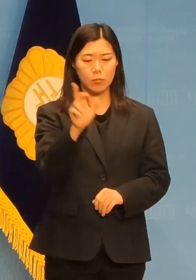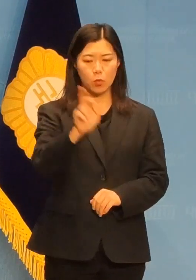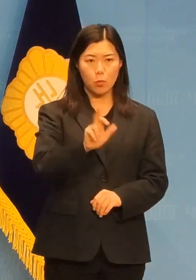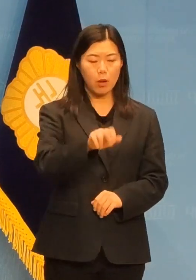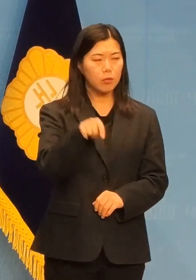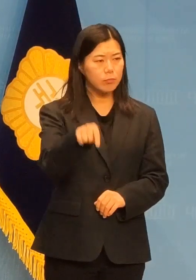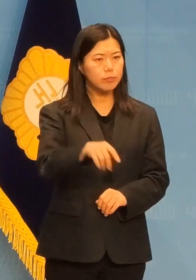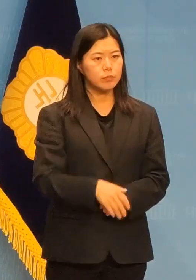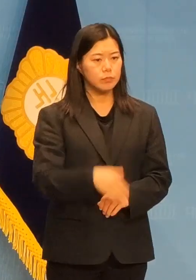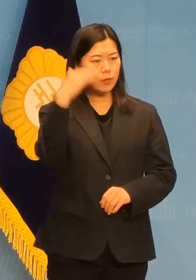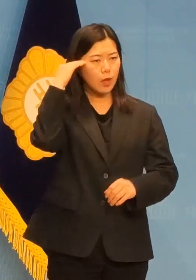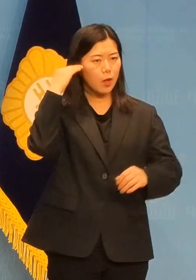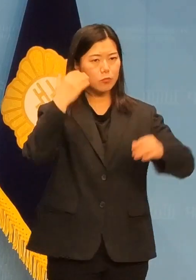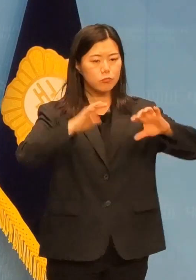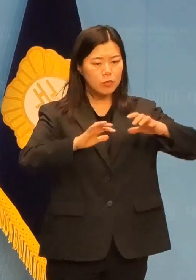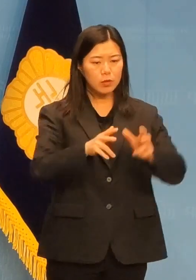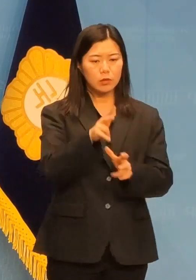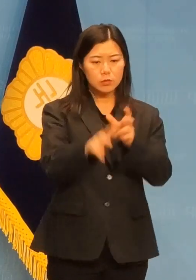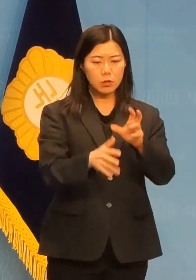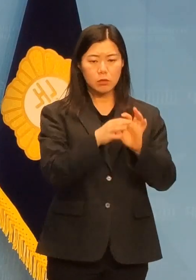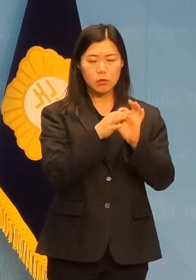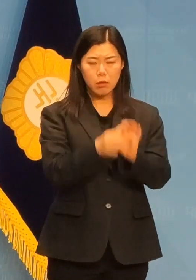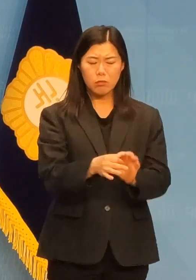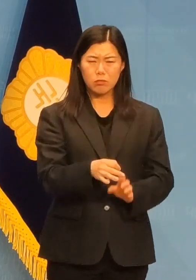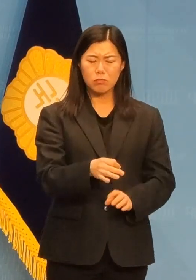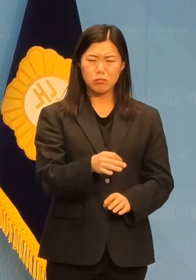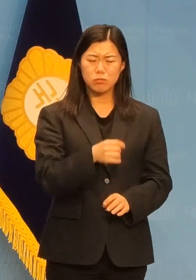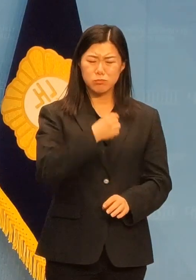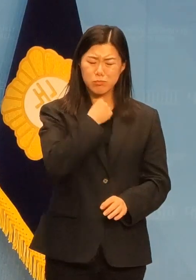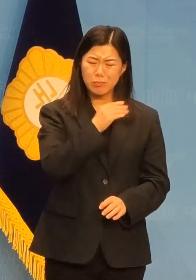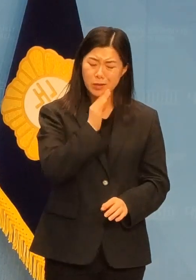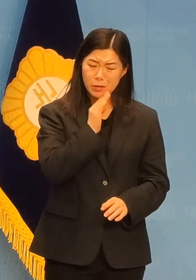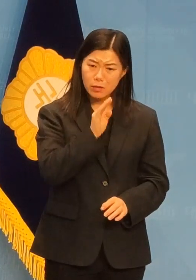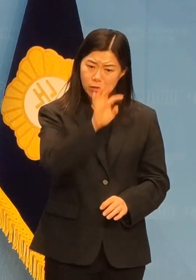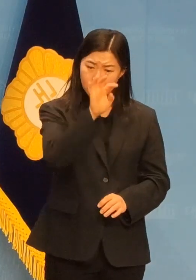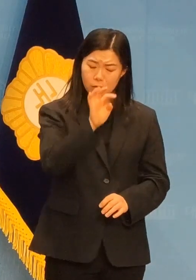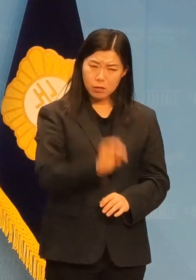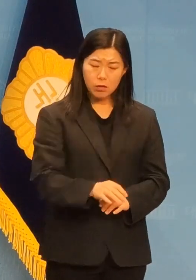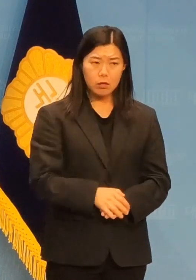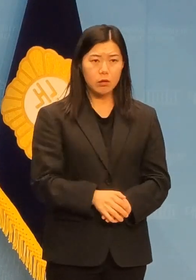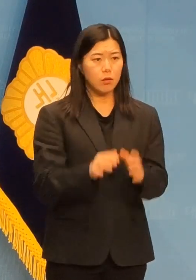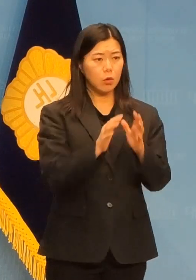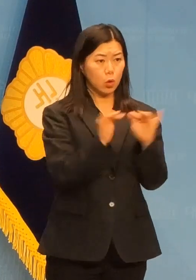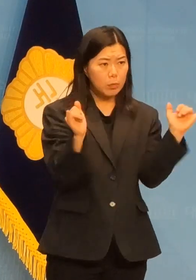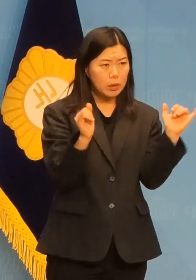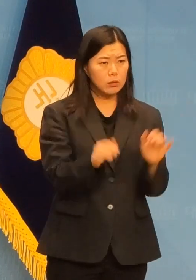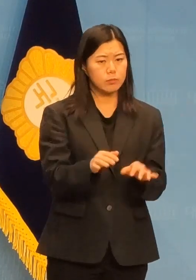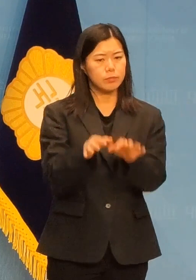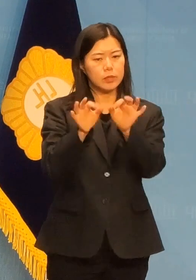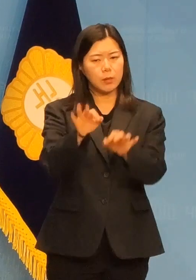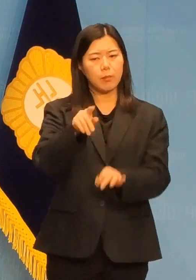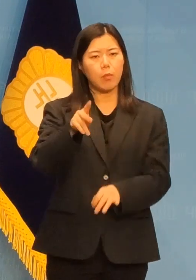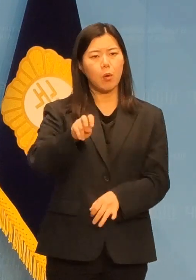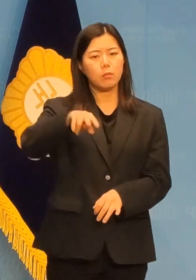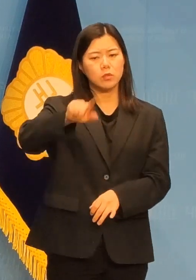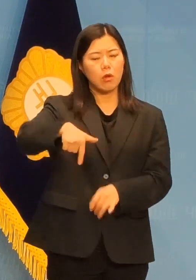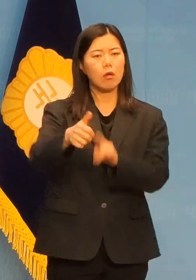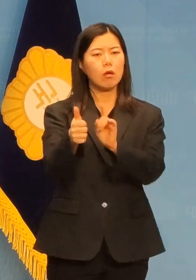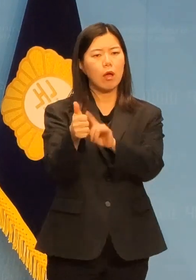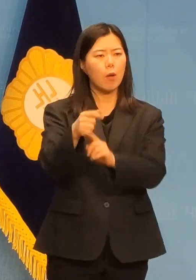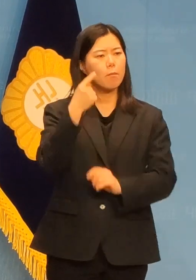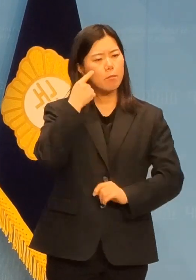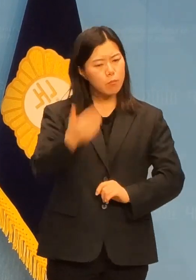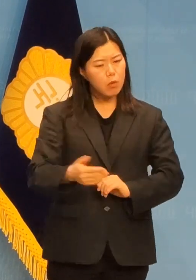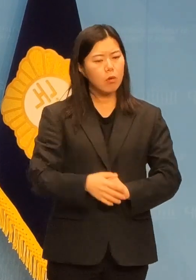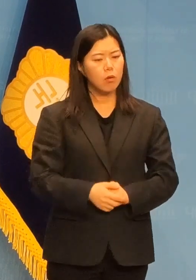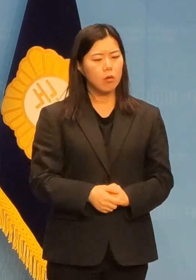쿠팡은 한국에서 사업을 계속할 생각이 있는 것인가? 국민은 김범석 의장에게 묻고 있습니다.